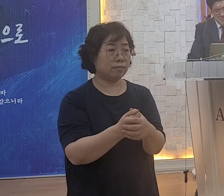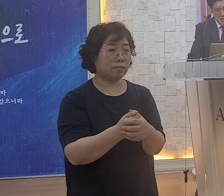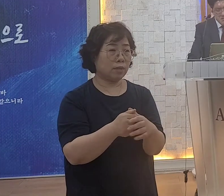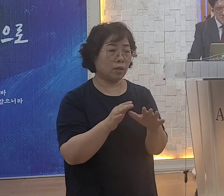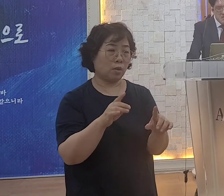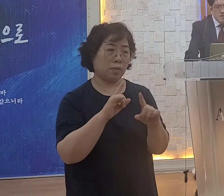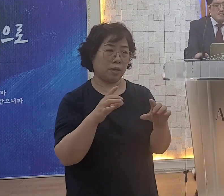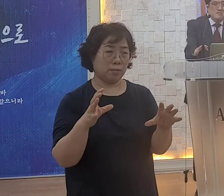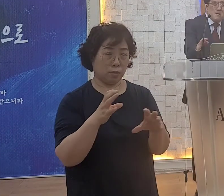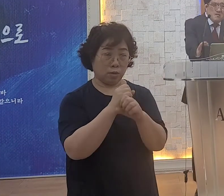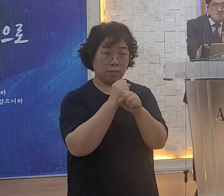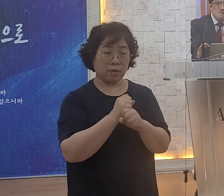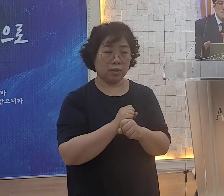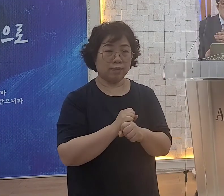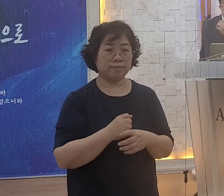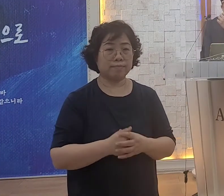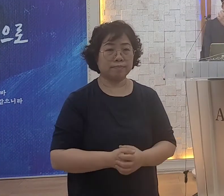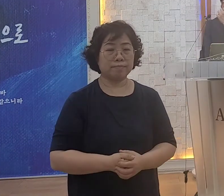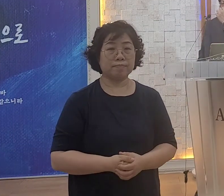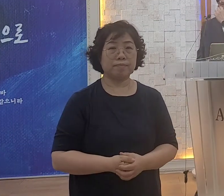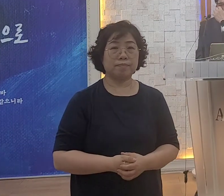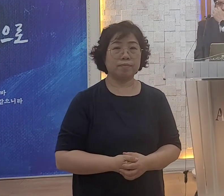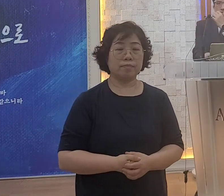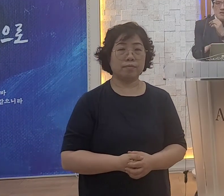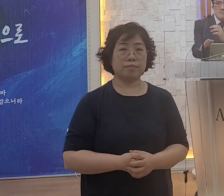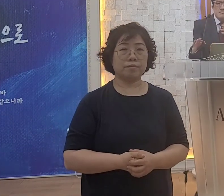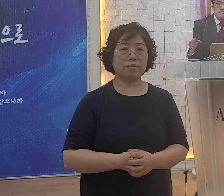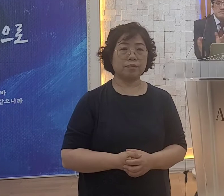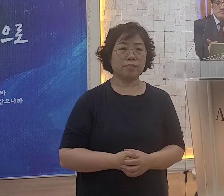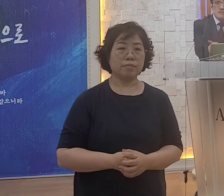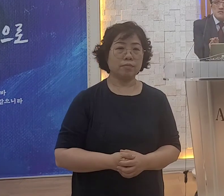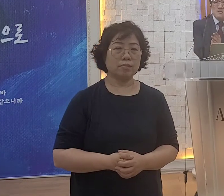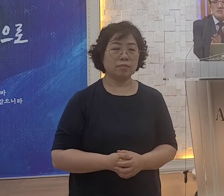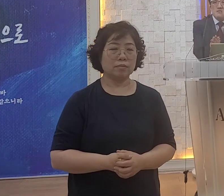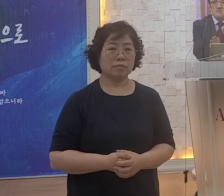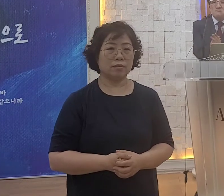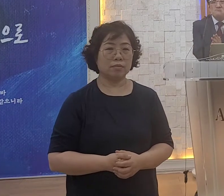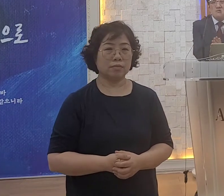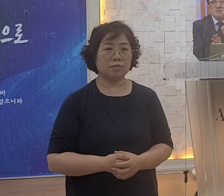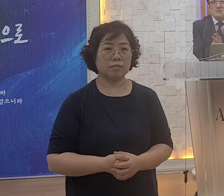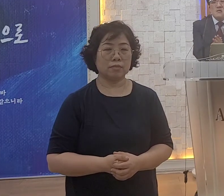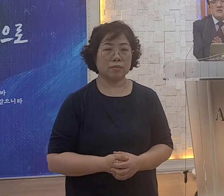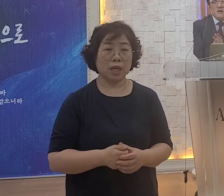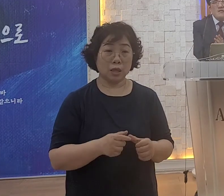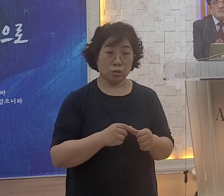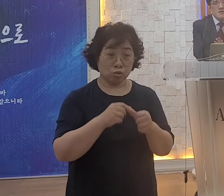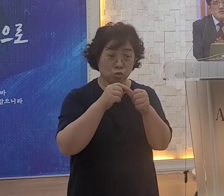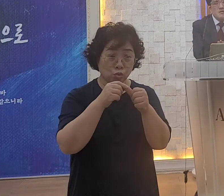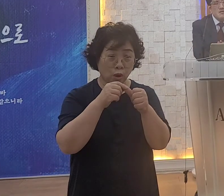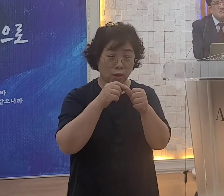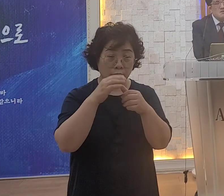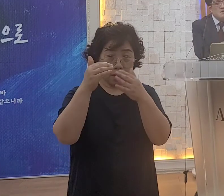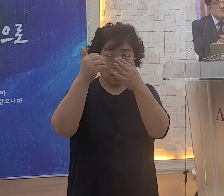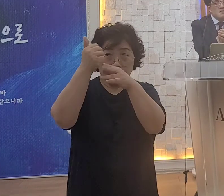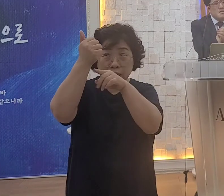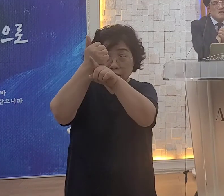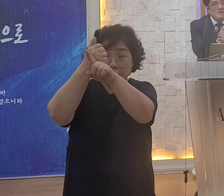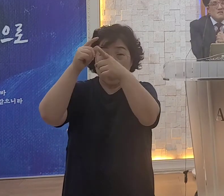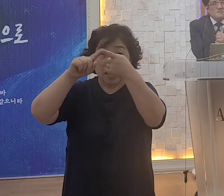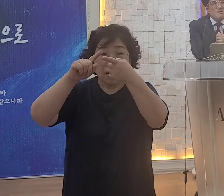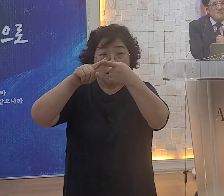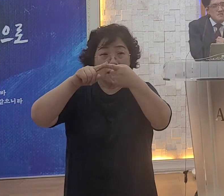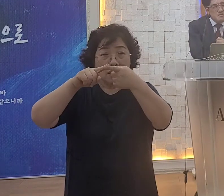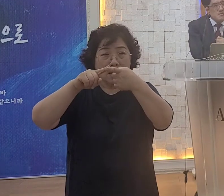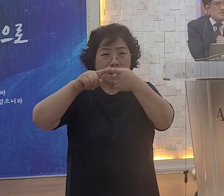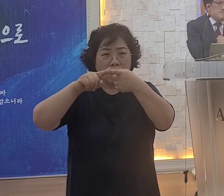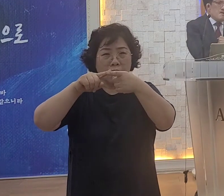오늘 말씀을 맺습니다. 근데 아니 오늘 이렇게 참 이 구원, 의에, 하나님의 의에 대해서 우리에게 어떻게